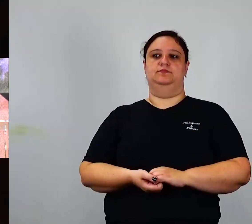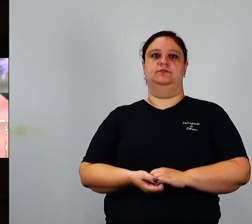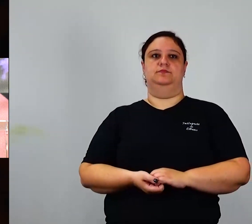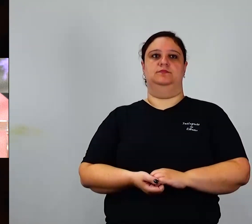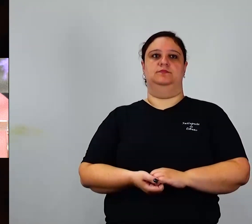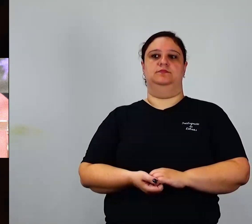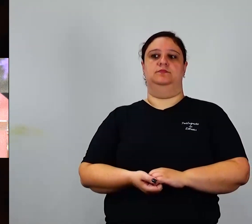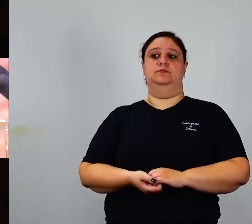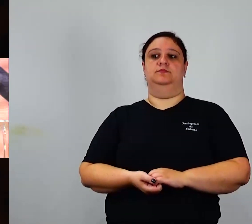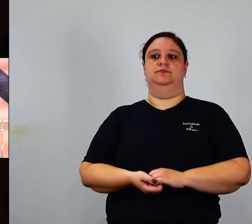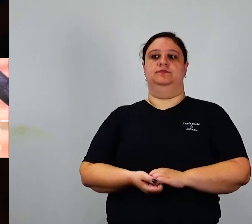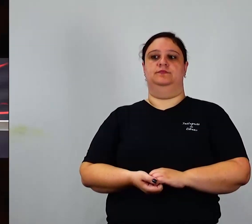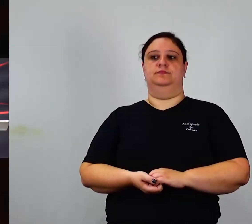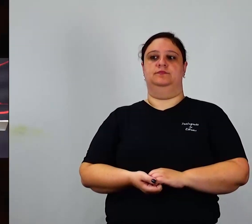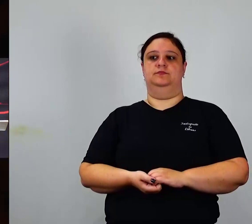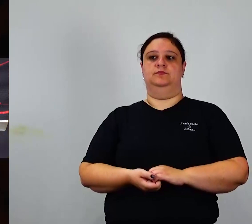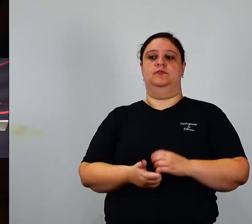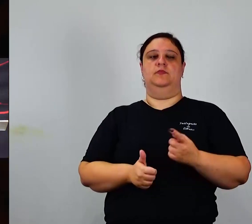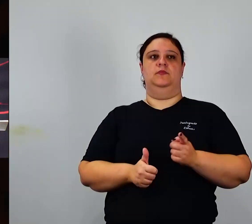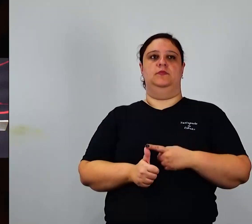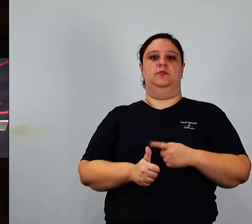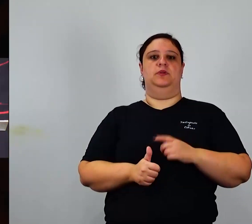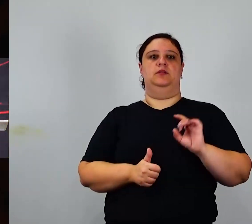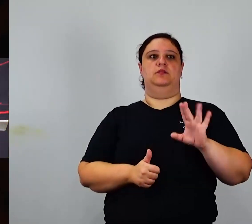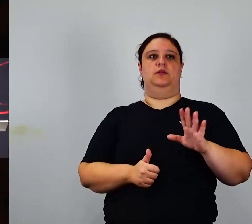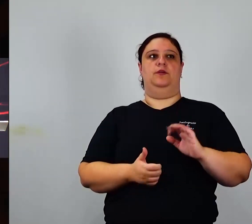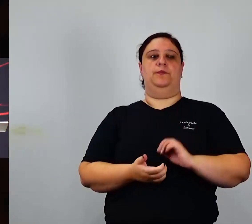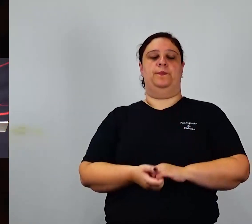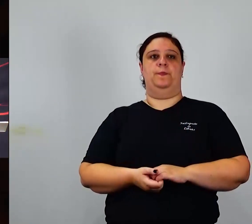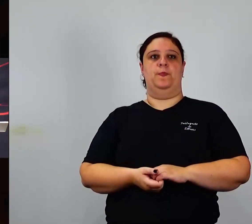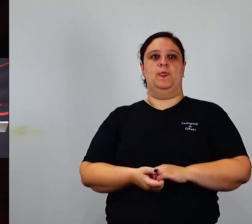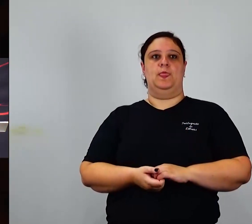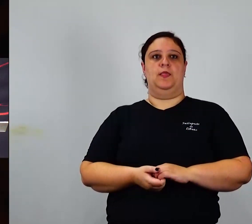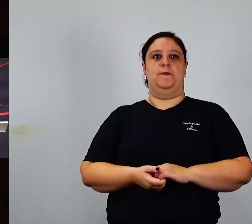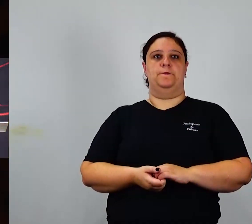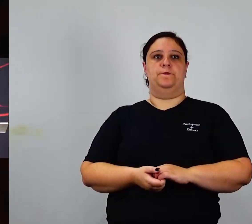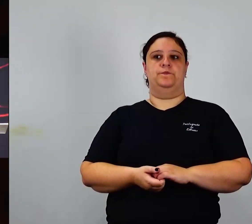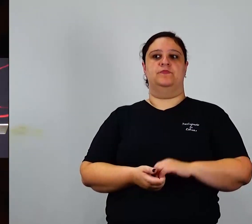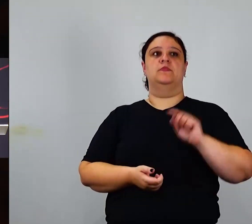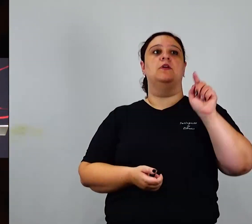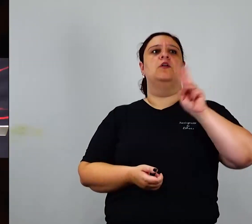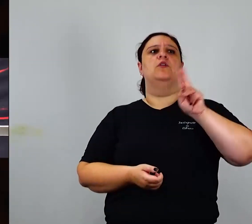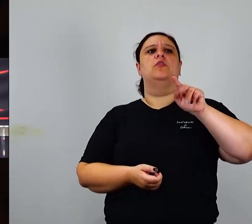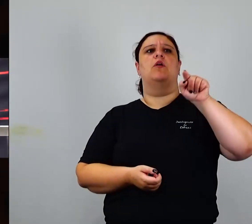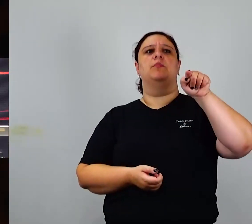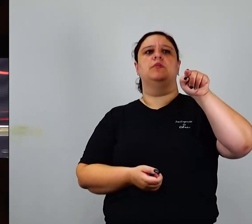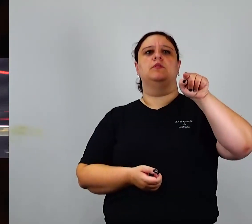Põe só a primeira imagem, por favor. Ok. O que você chama isso aqui?